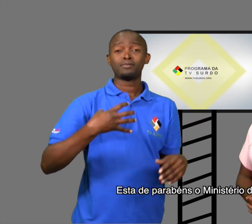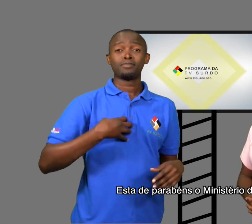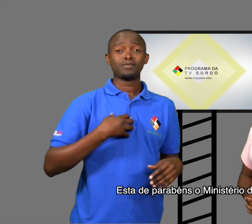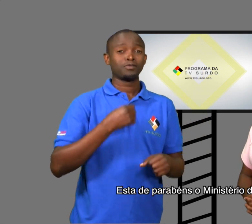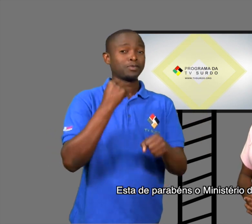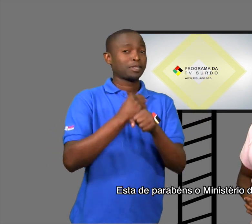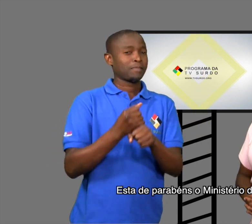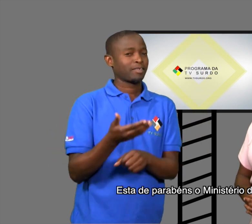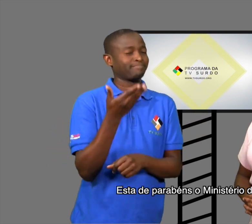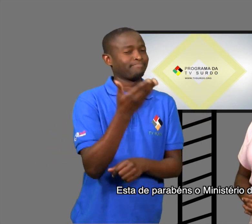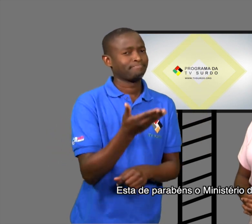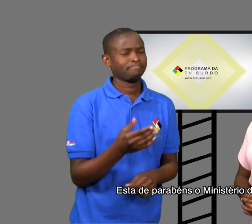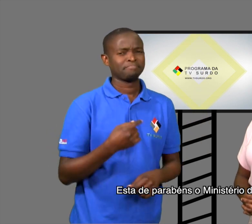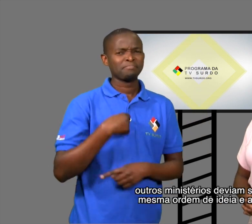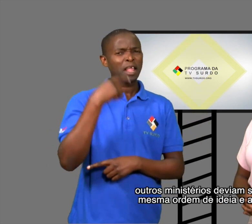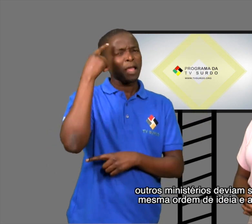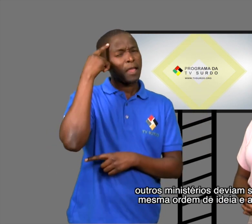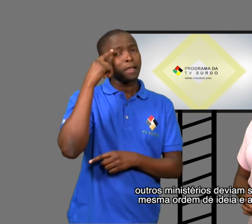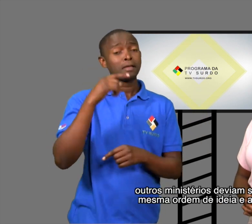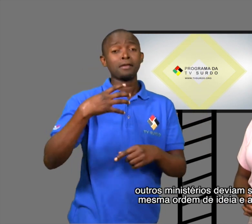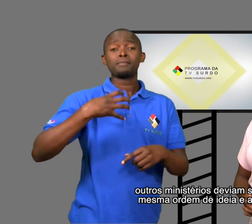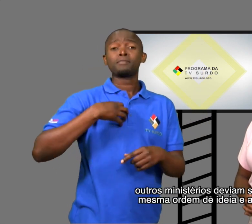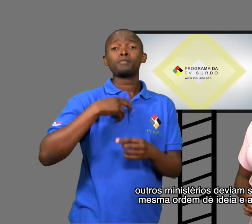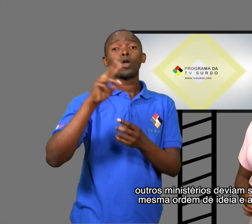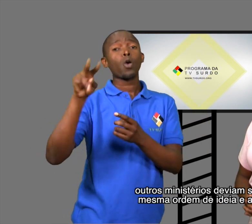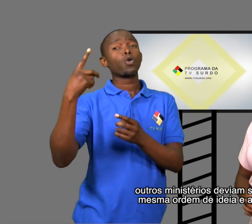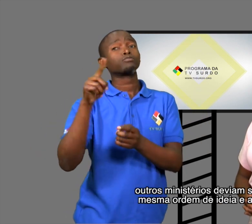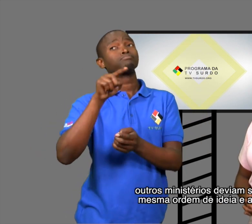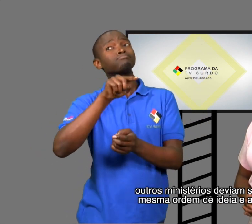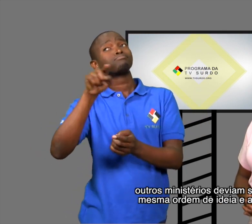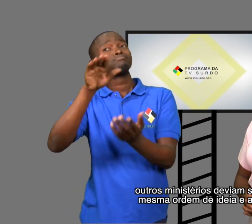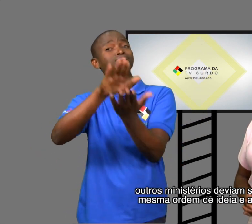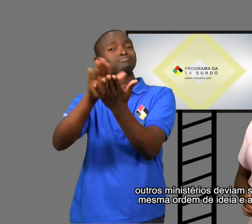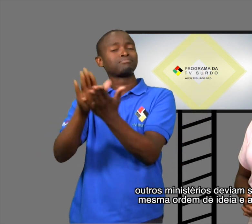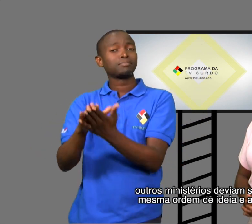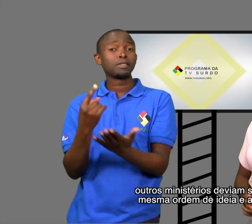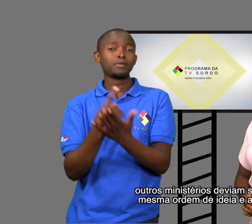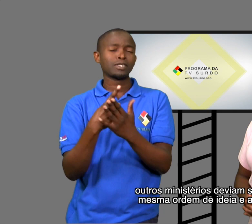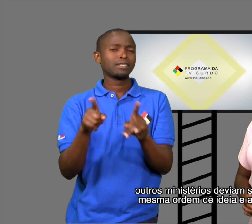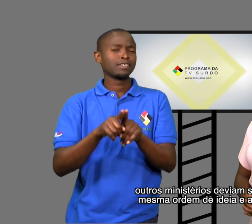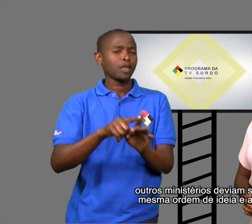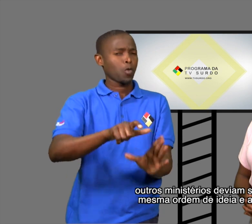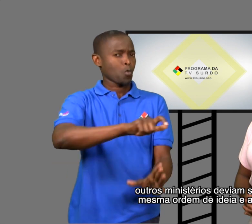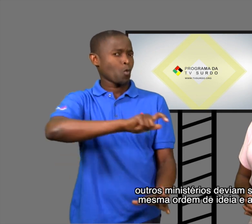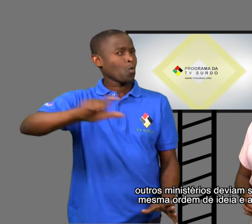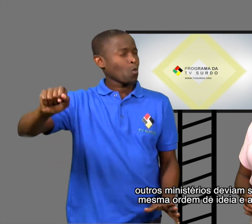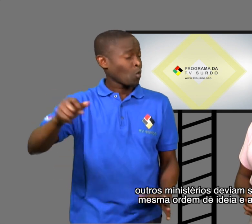Está de parabéns o Ministério do Trabalho. Outros ministérios deviam seguir a mesma ordem de ideia e